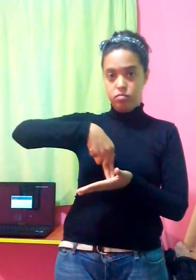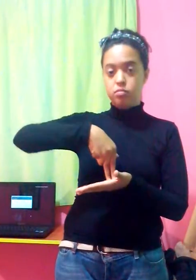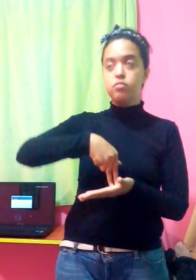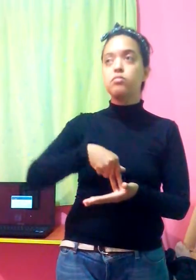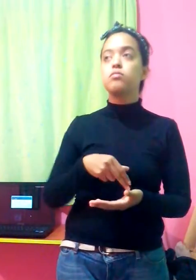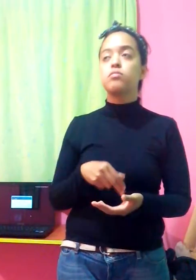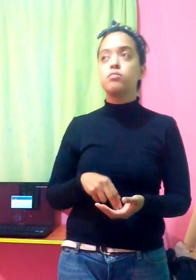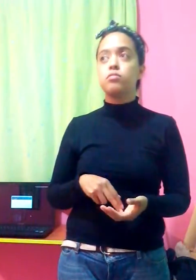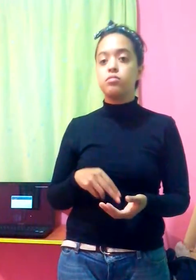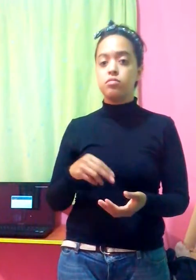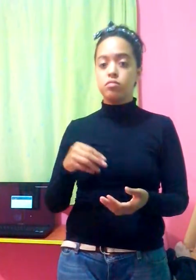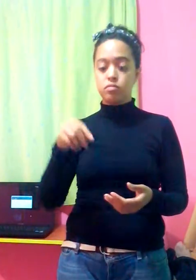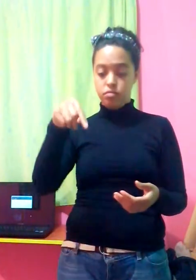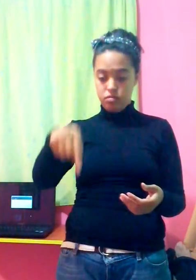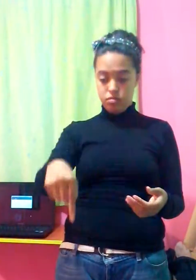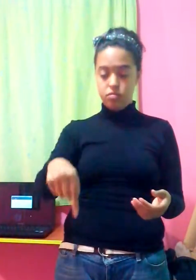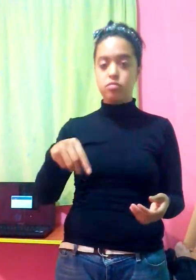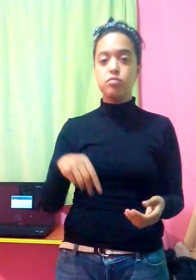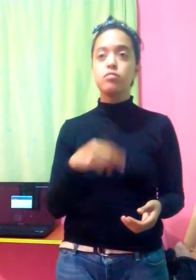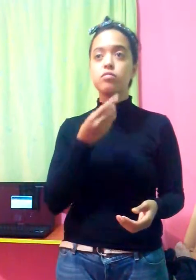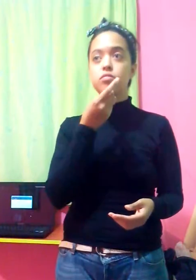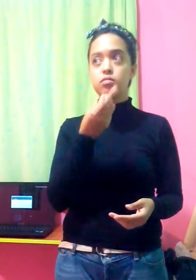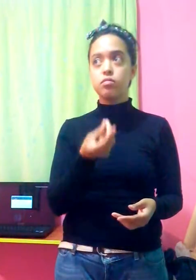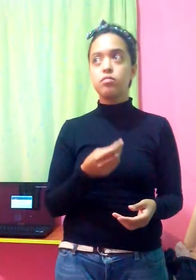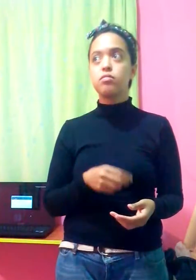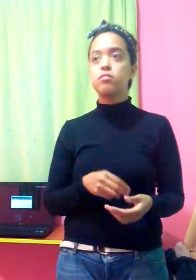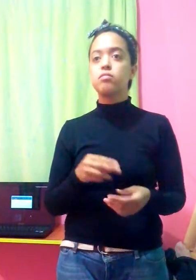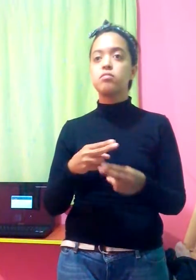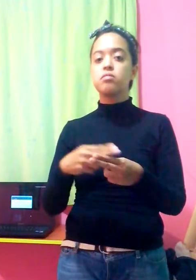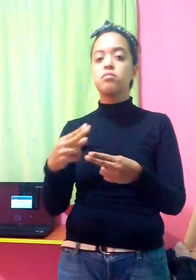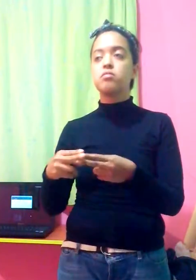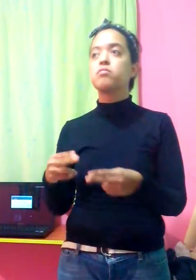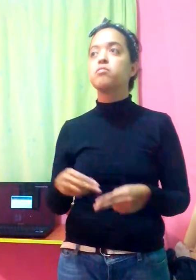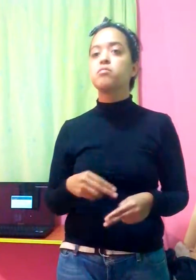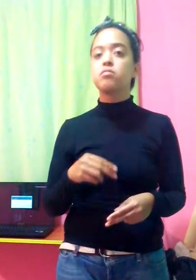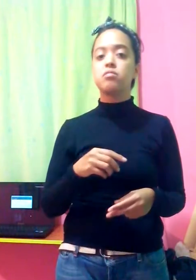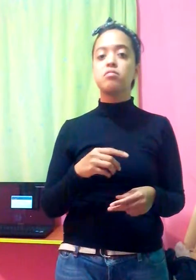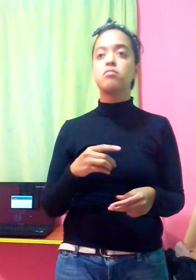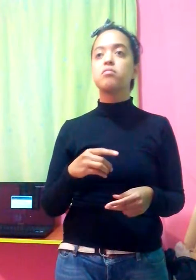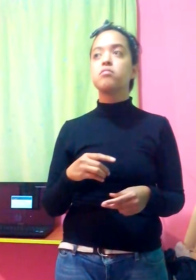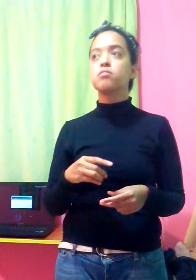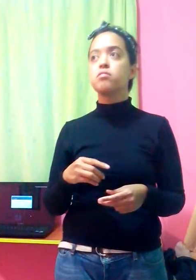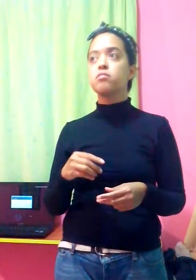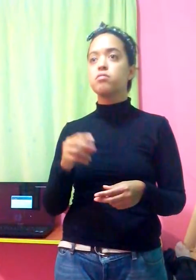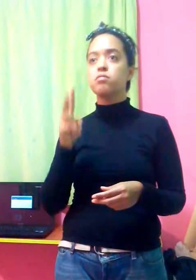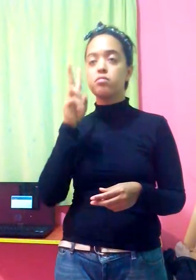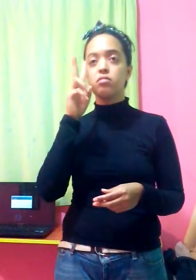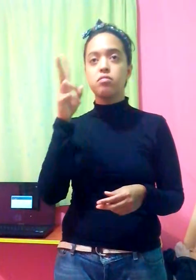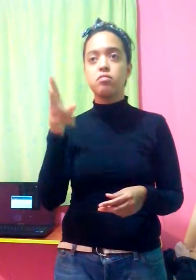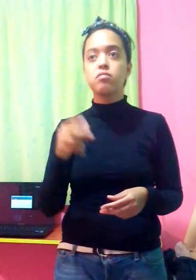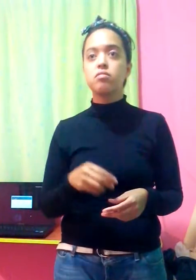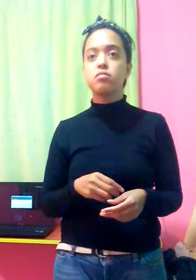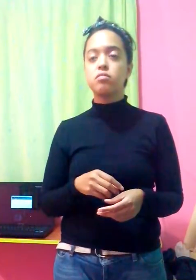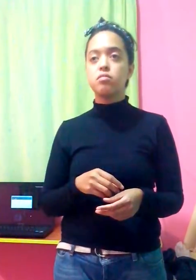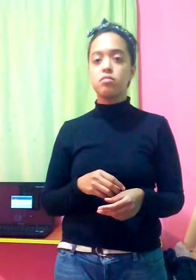lo paro aquí al frente y le digo, ¿hasta dónde alcanza a ver mi dedo? Yo hasta aquí lo dejé de ver. Mi visión periférica llega